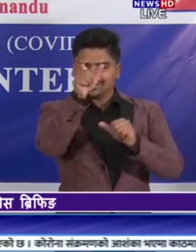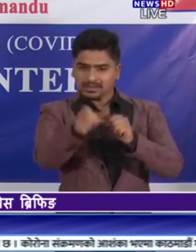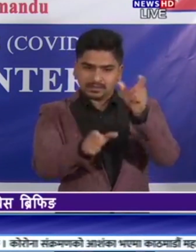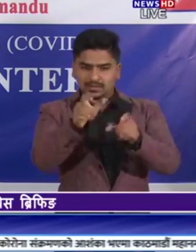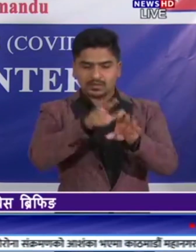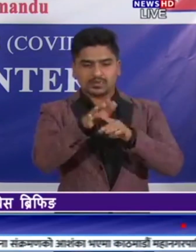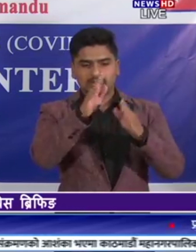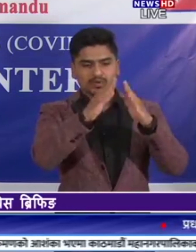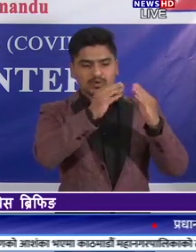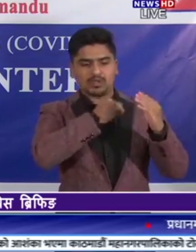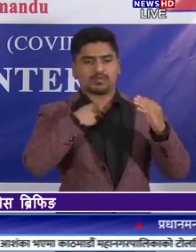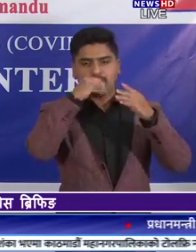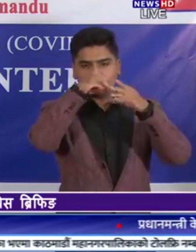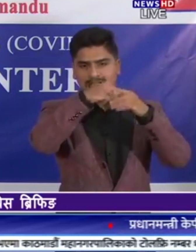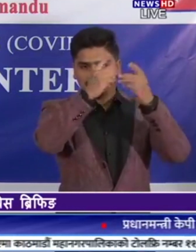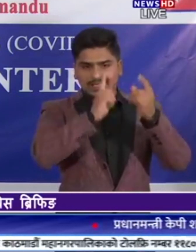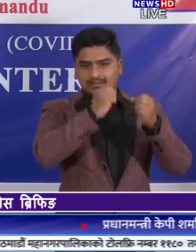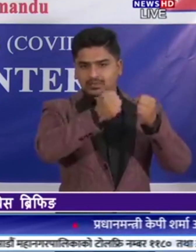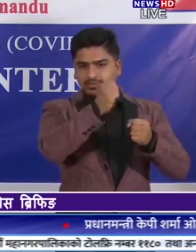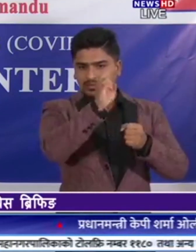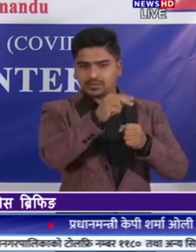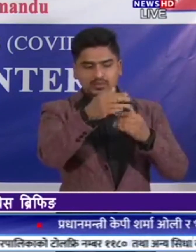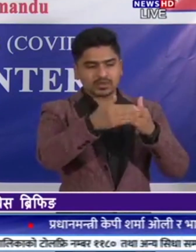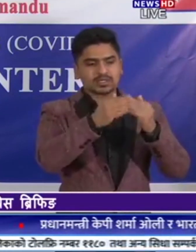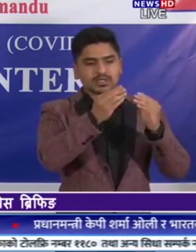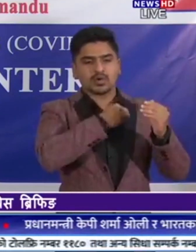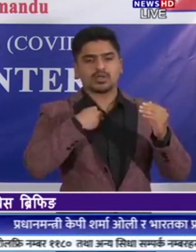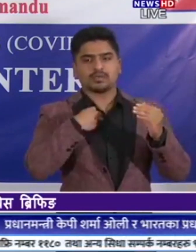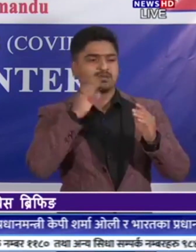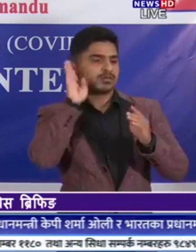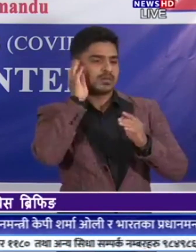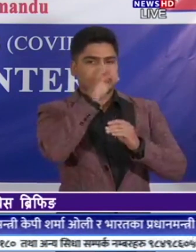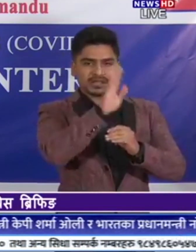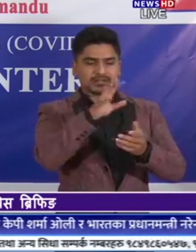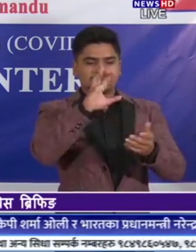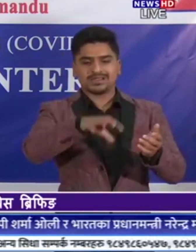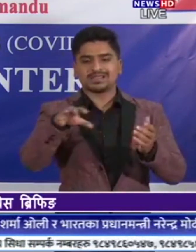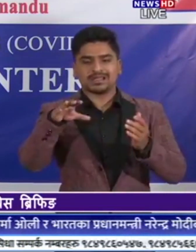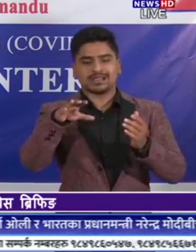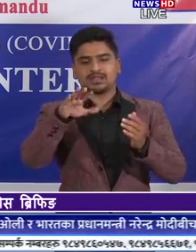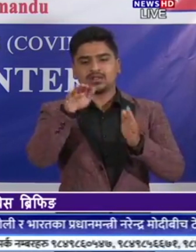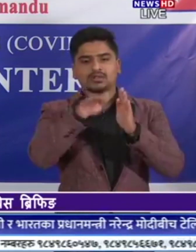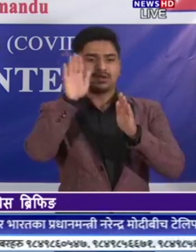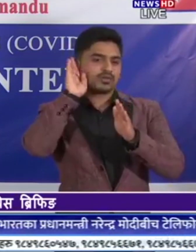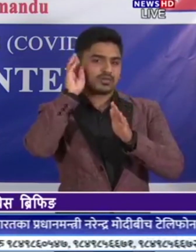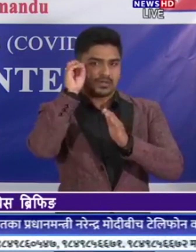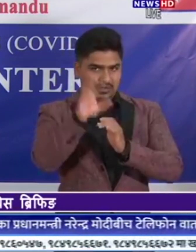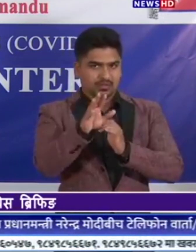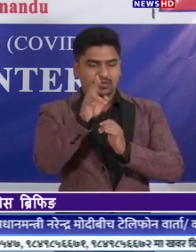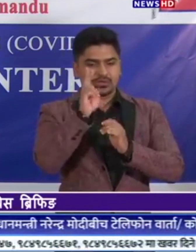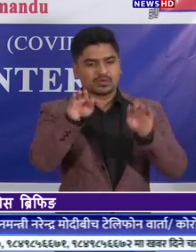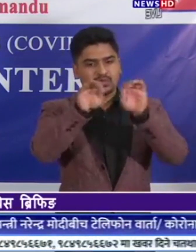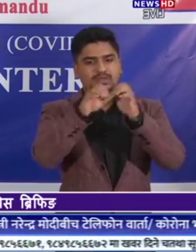आईसोलेशन मा बसने परने होना, आमीले नजीक को अस्पताल लाई खवर पनी खवर गर्शाँ, तेले गर्दाखेरी यो